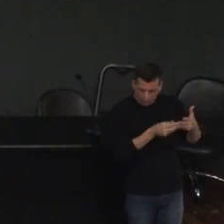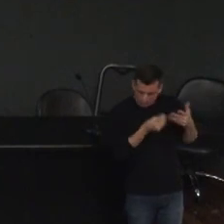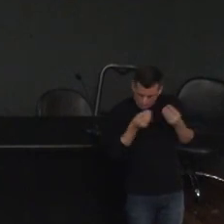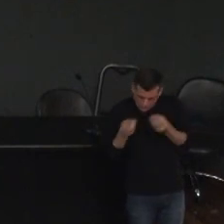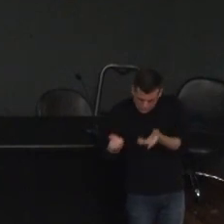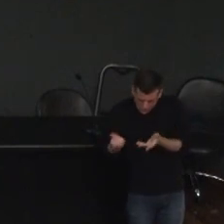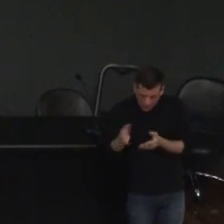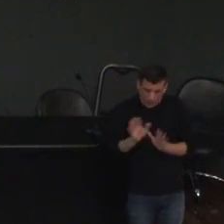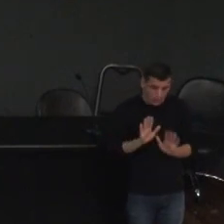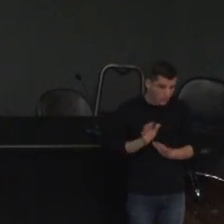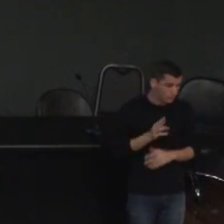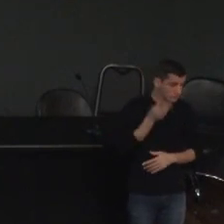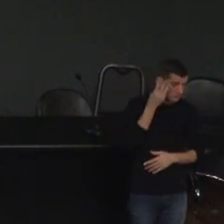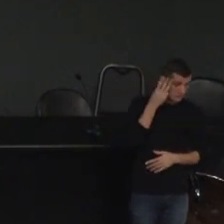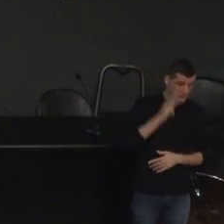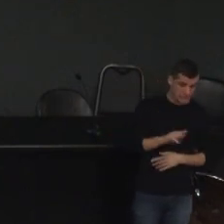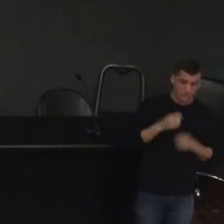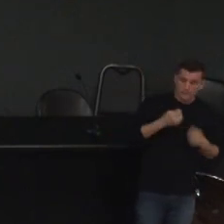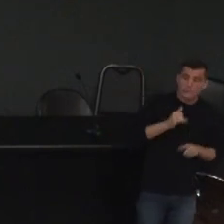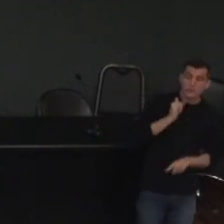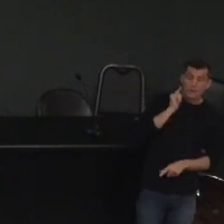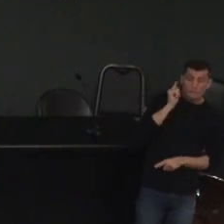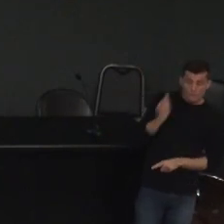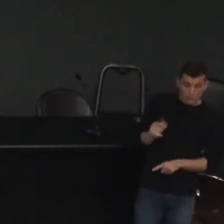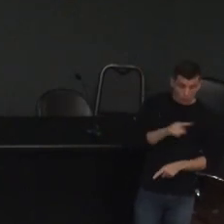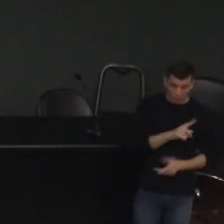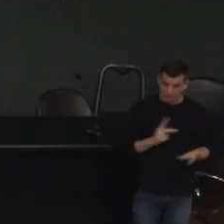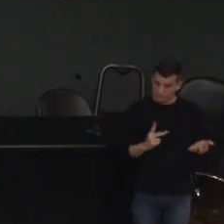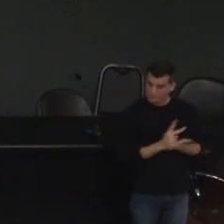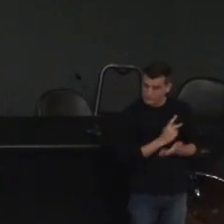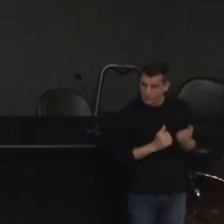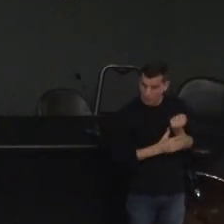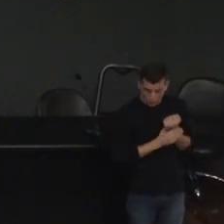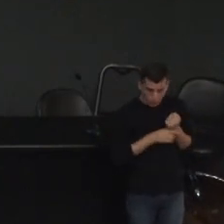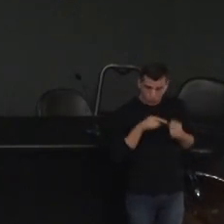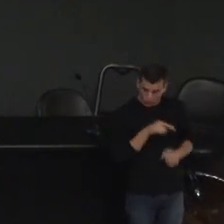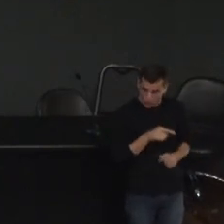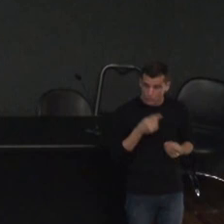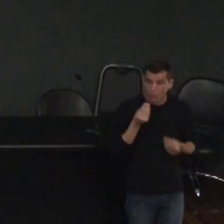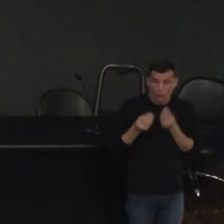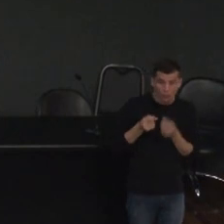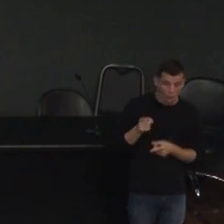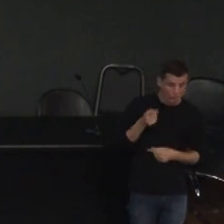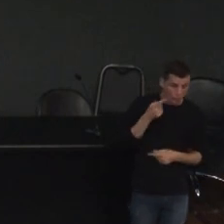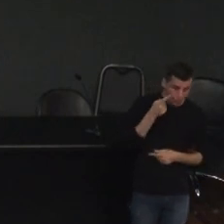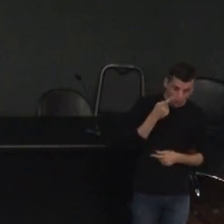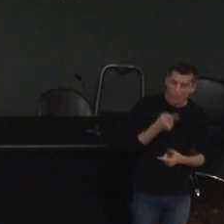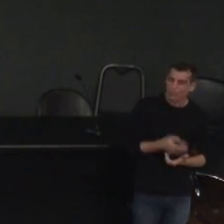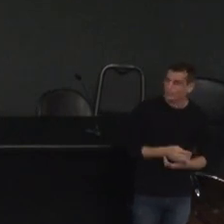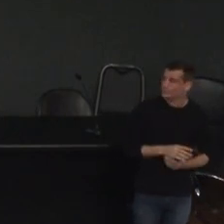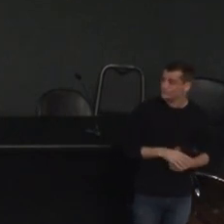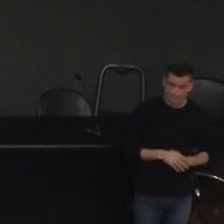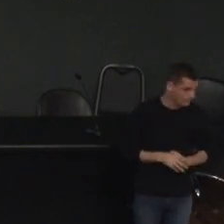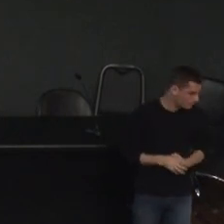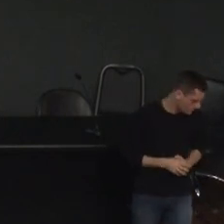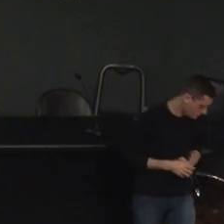úteis você tem que dar o comunicado do incidente de segurança a npd e os titulares ó pessoal ocorreu